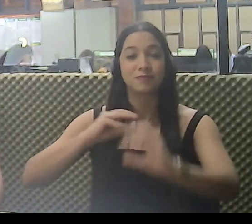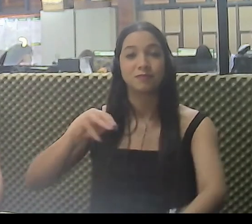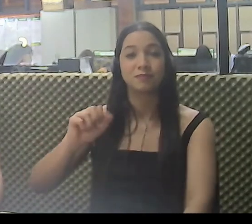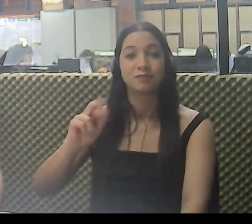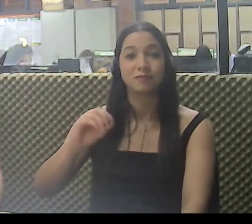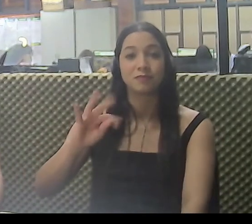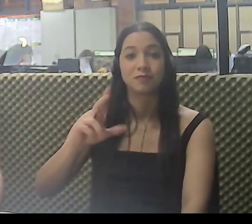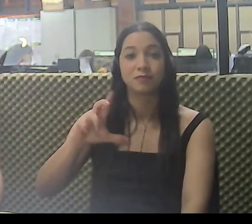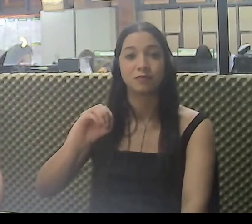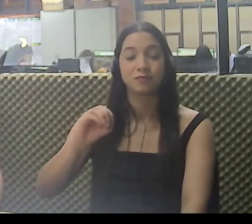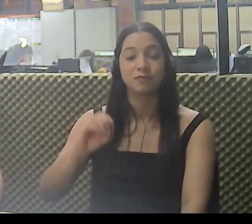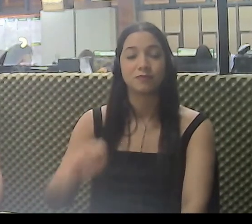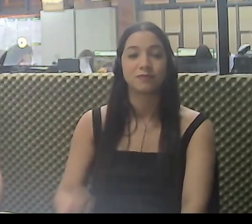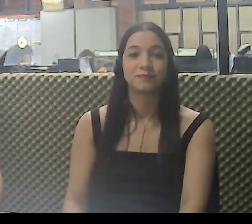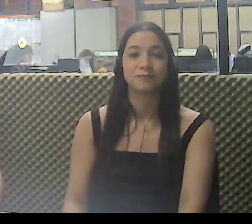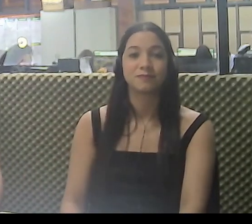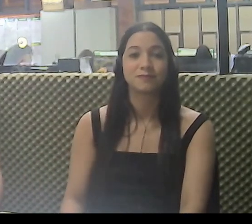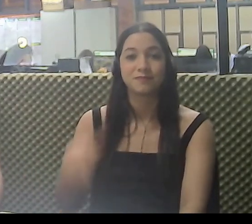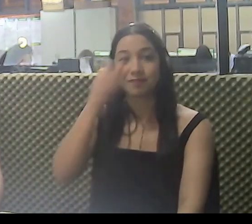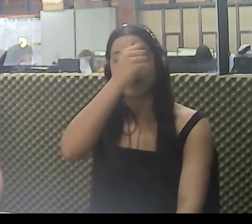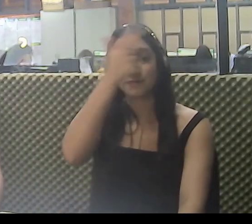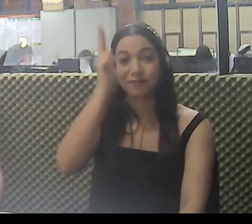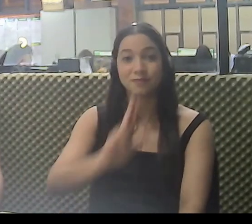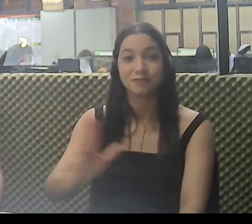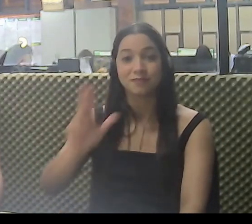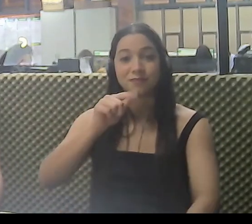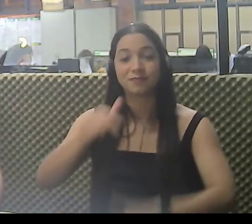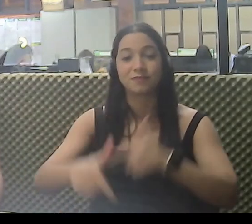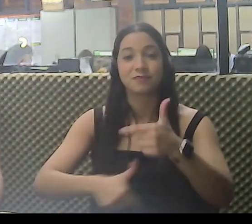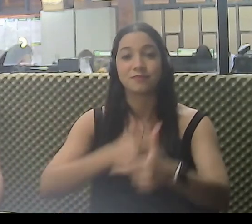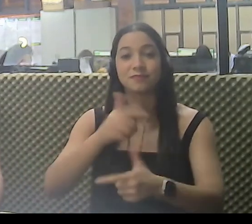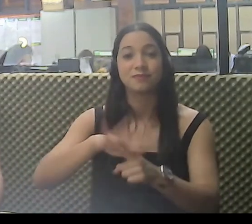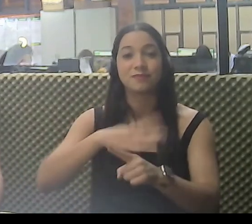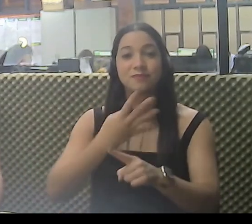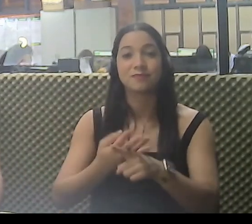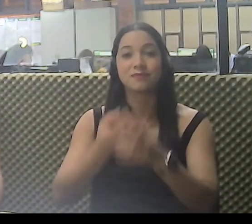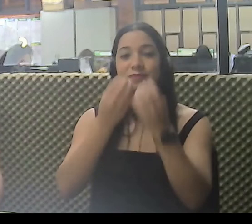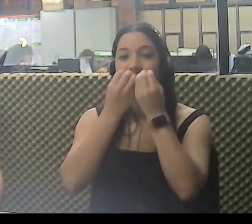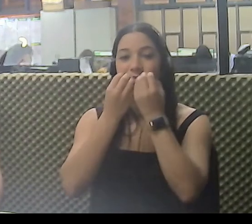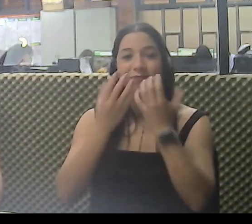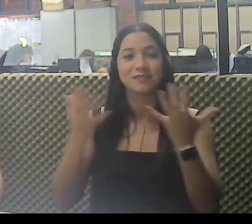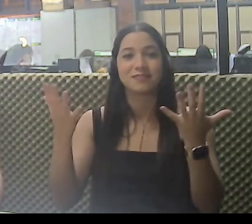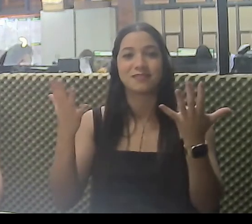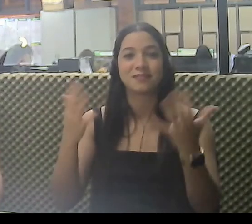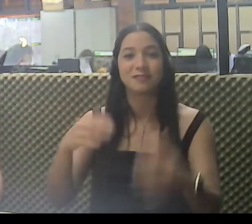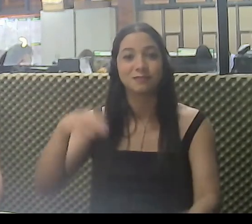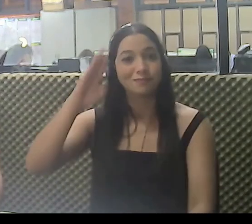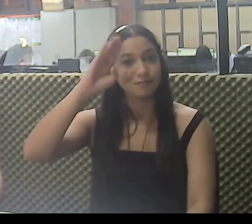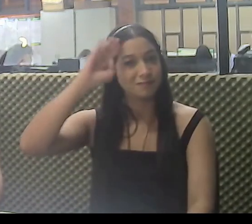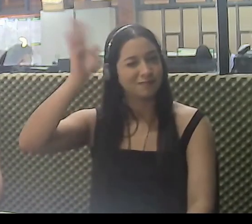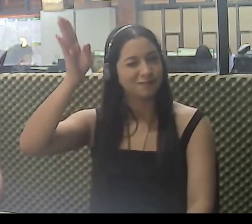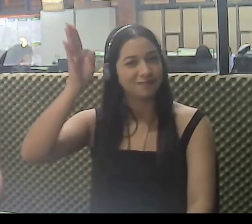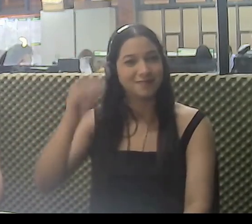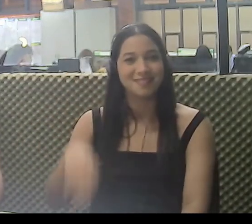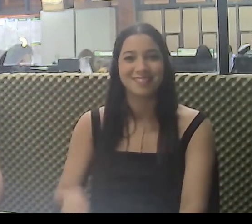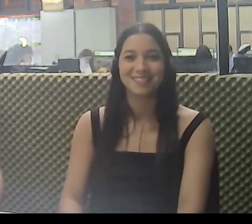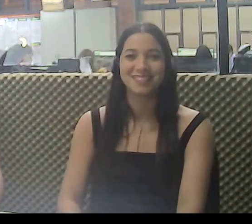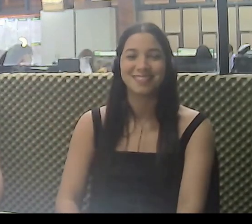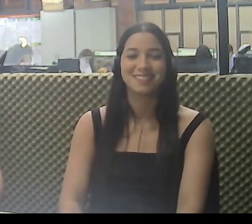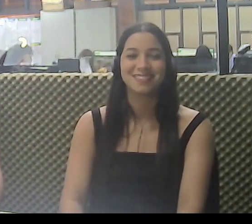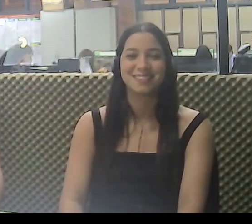Comunicação, Marco Túlio de Castro Kalimann. Prefeitura de Uberlândia. Fazer mais, fazer bem. Até a